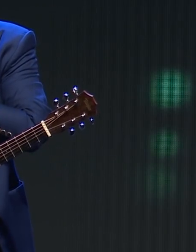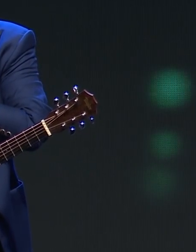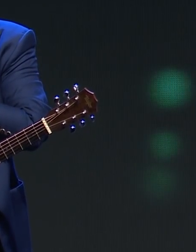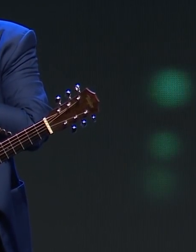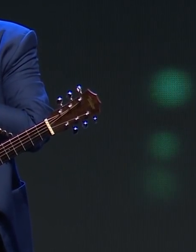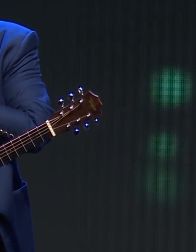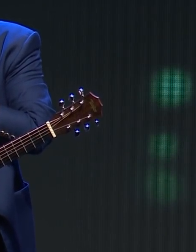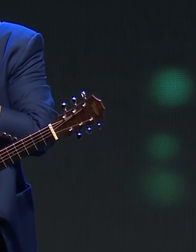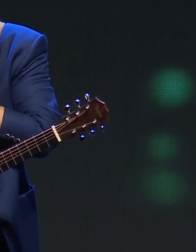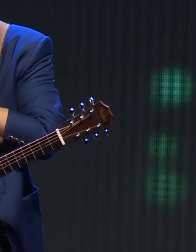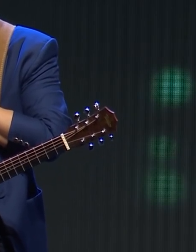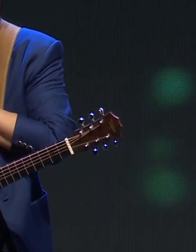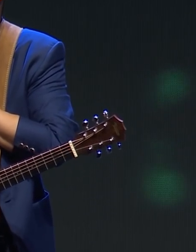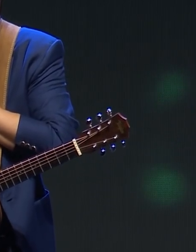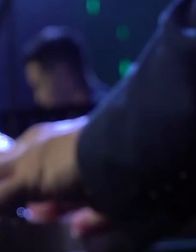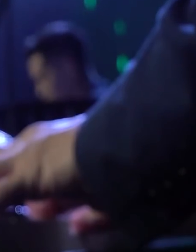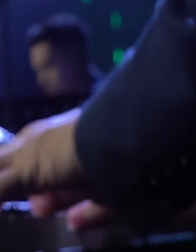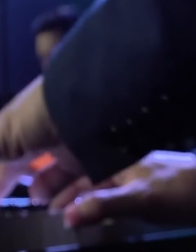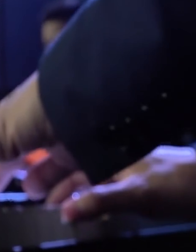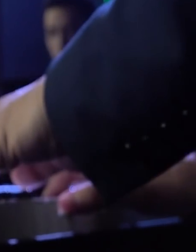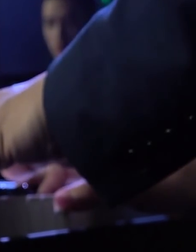Peluk aku,